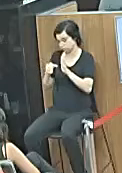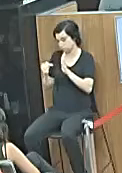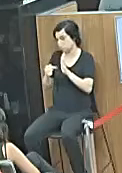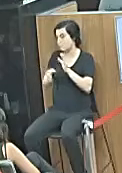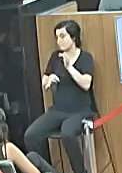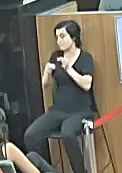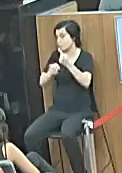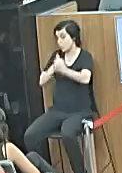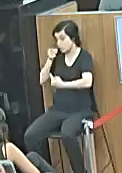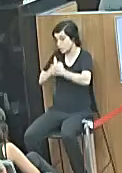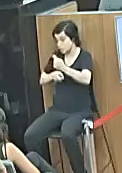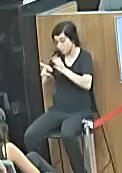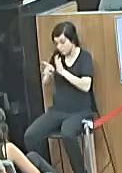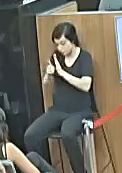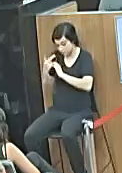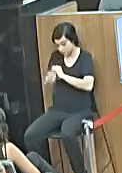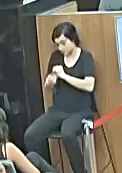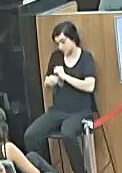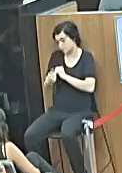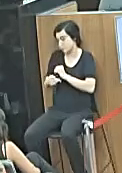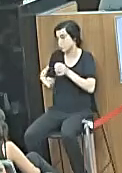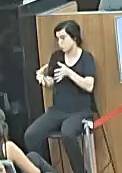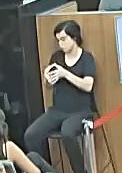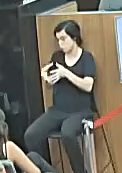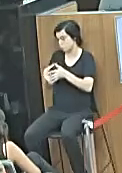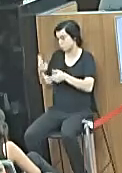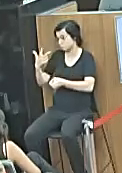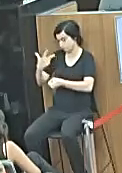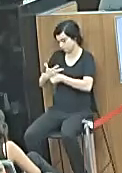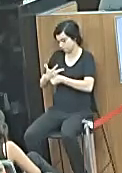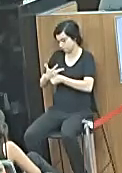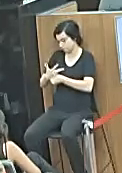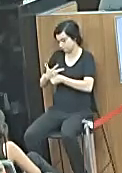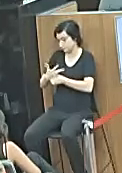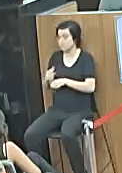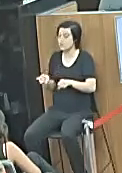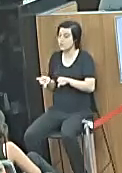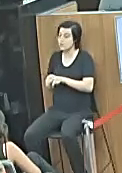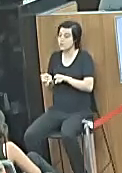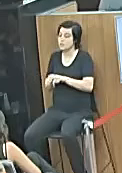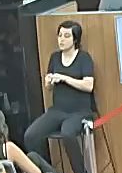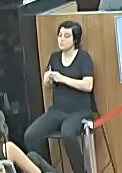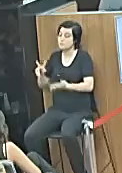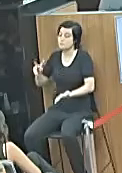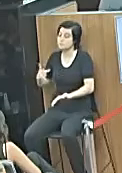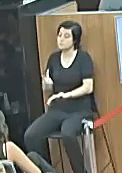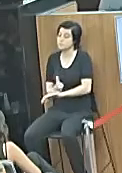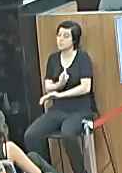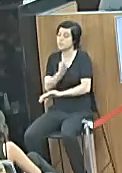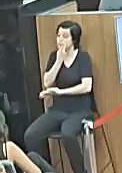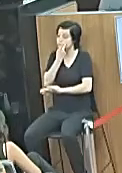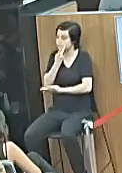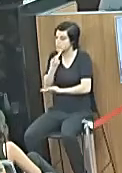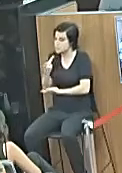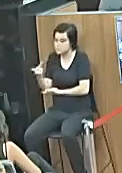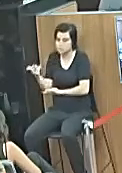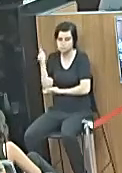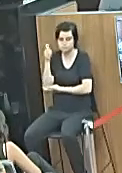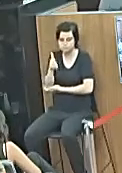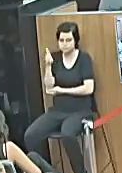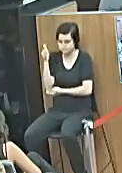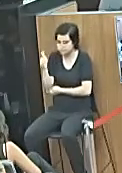política destinada a esse segmento da população garantir a realização de visitas técnicas